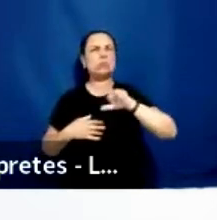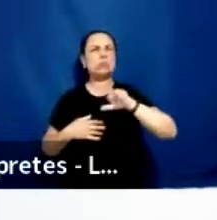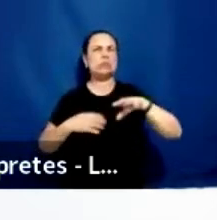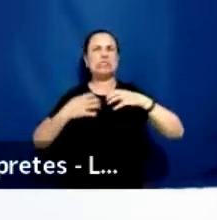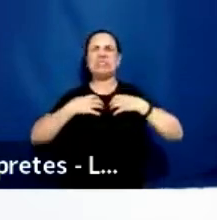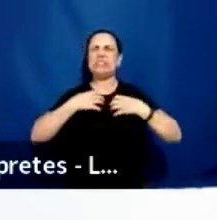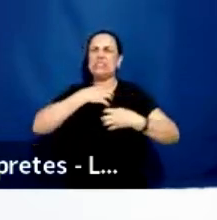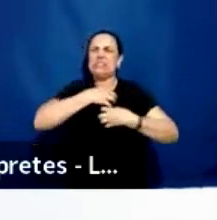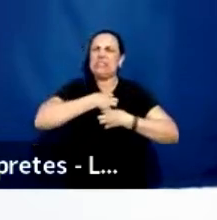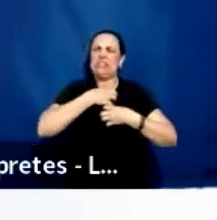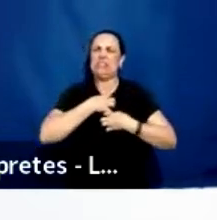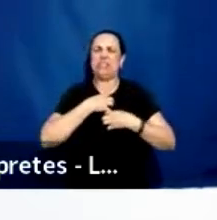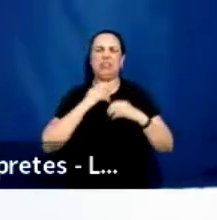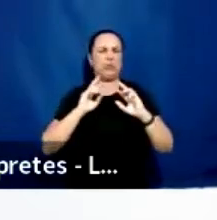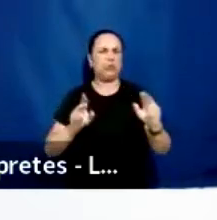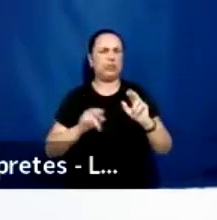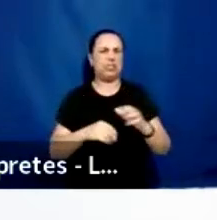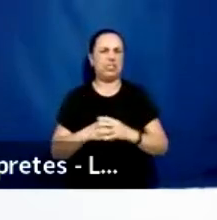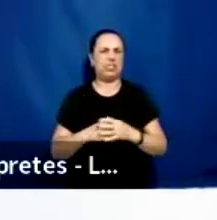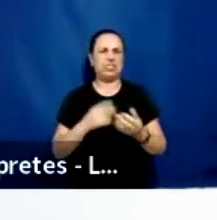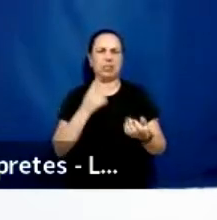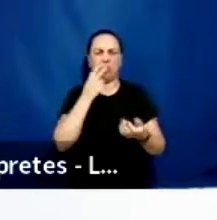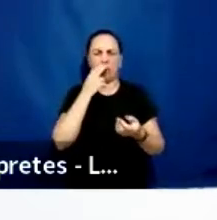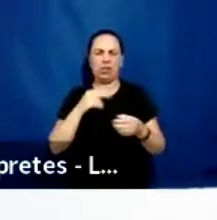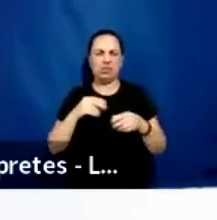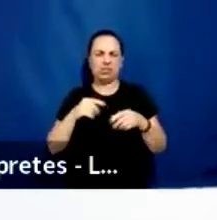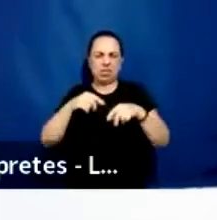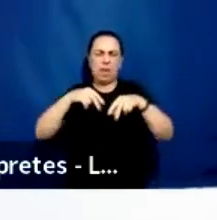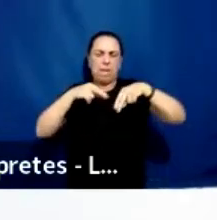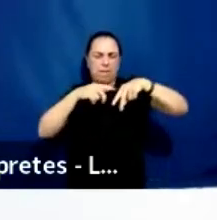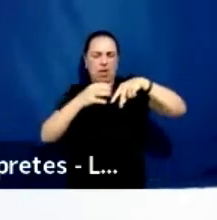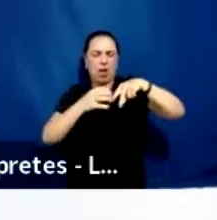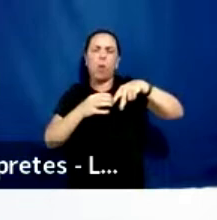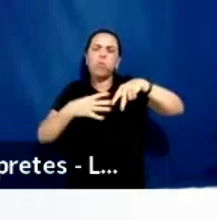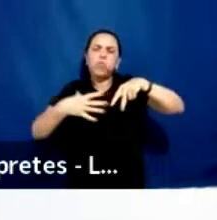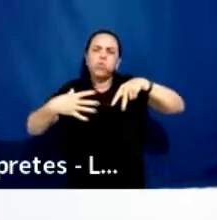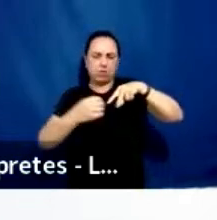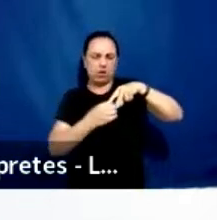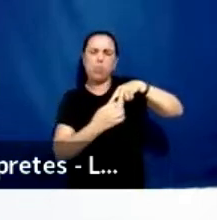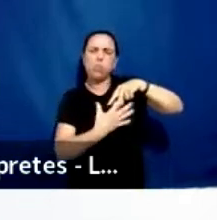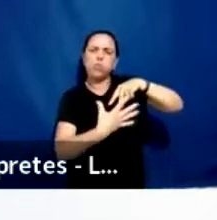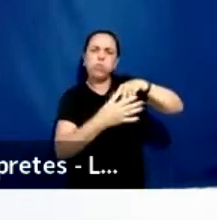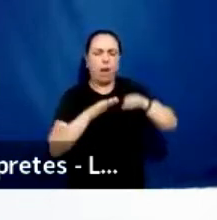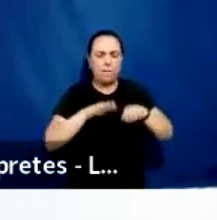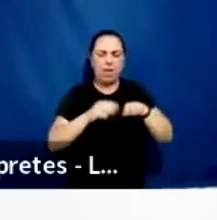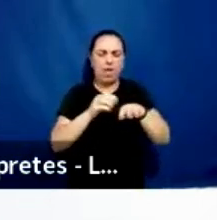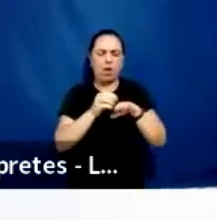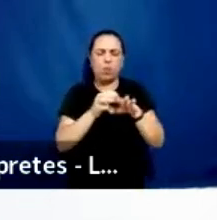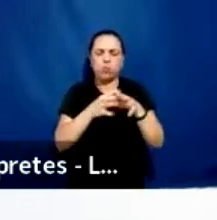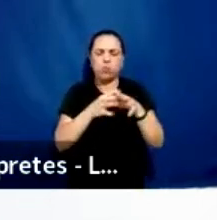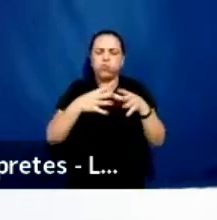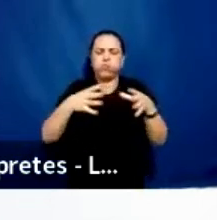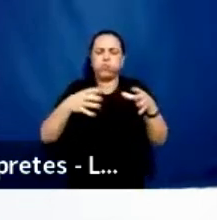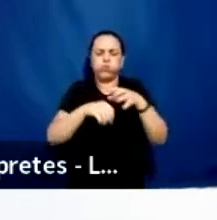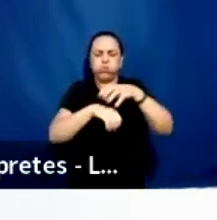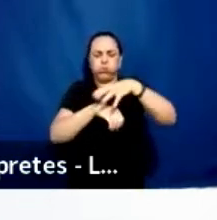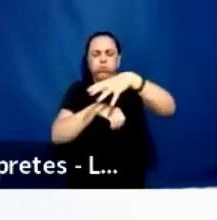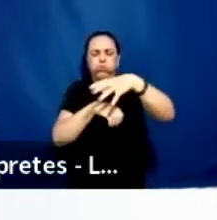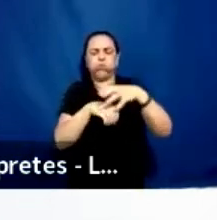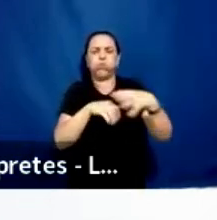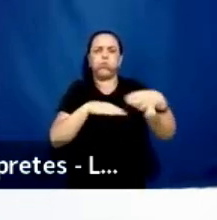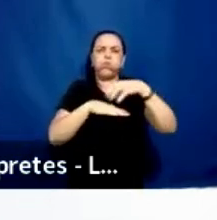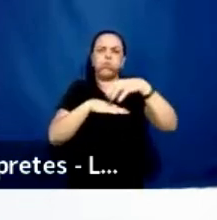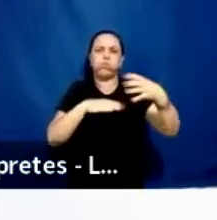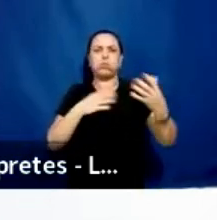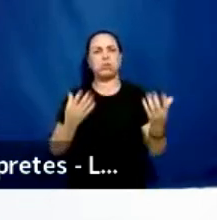toma água e o pé, as pernas ficam tudo inchado. Por quê? Porque é uma água que não hidratou a célula, ela acumulou onde